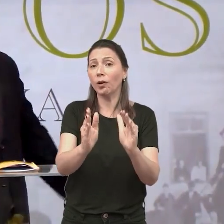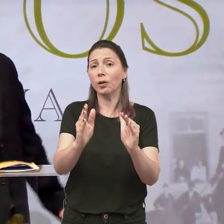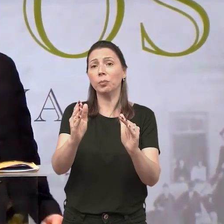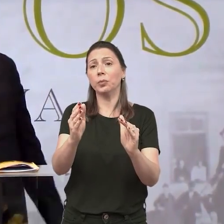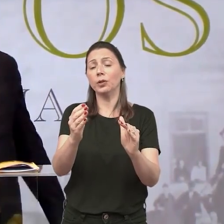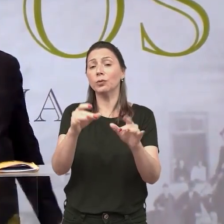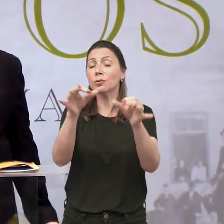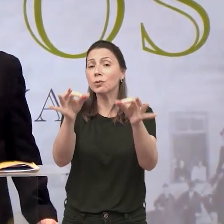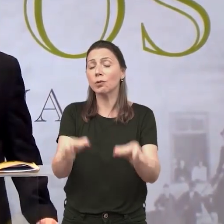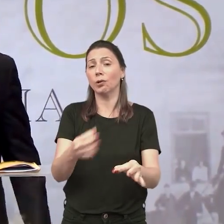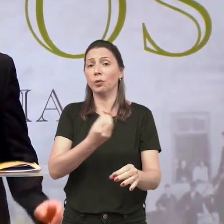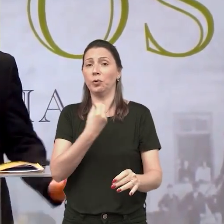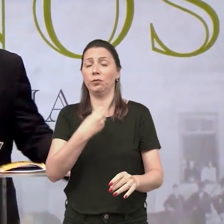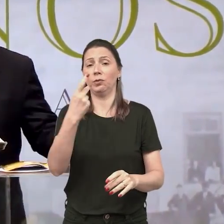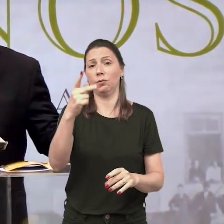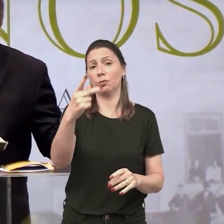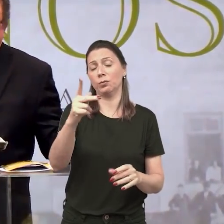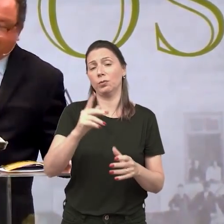te ensinando.